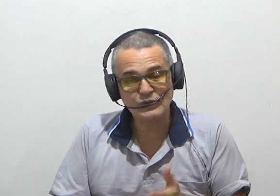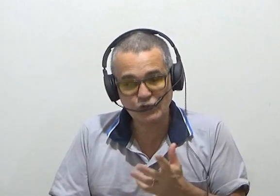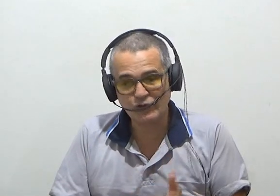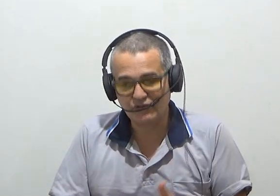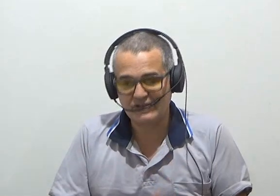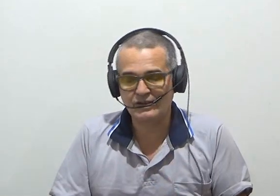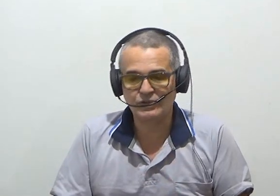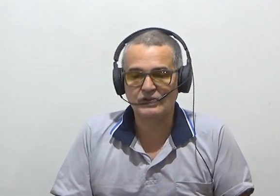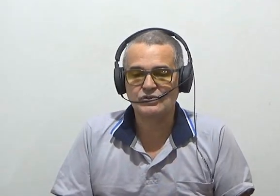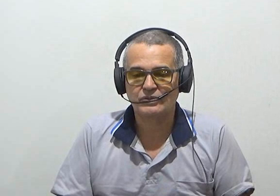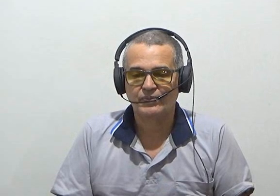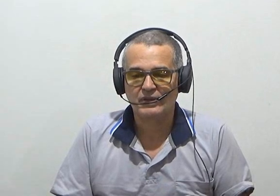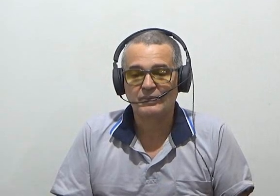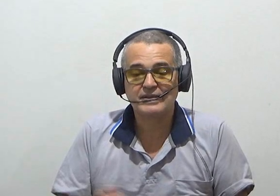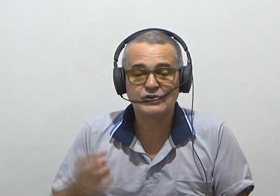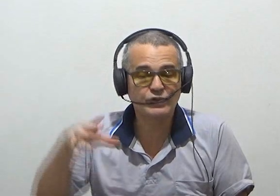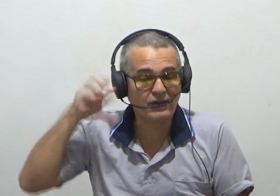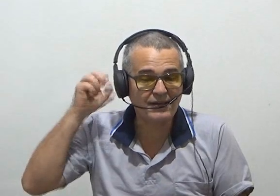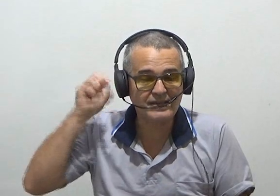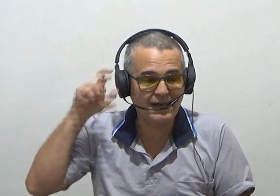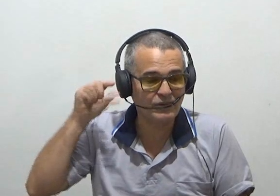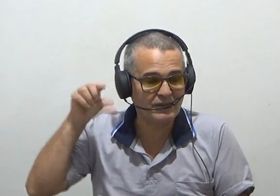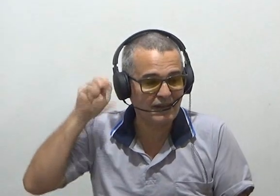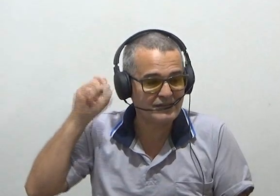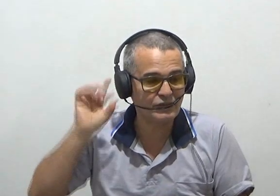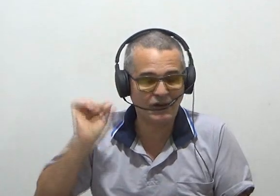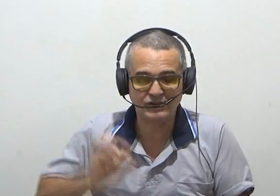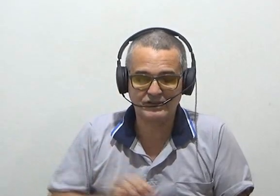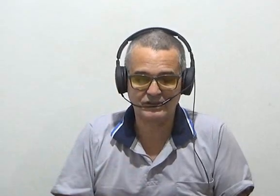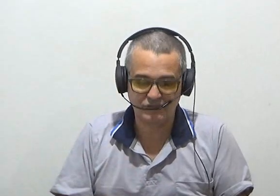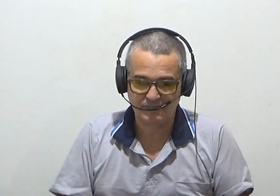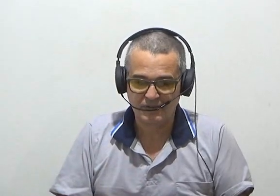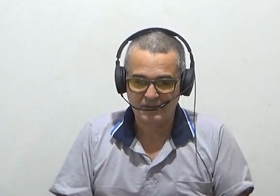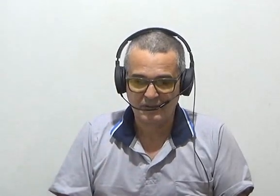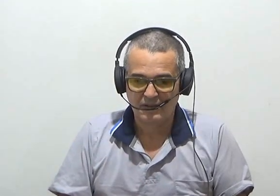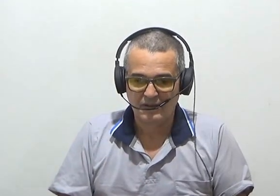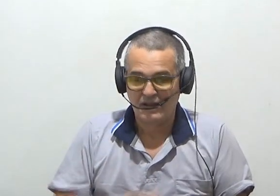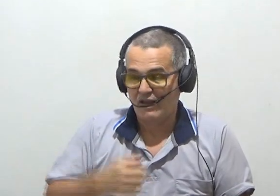até mesmo surdo fazendo isso, mas é surdo oralizado, que tem residual auditivo.